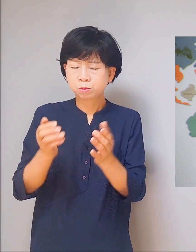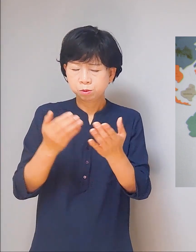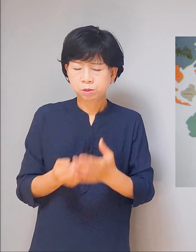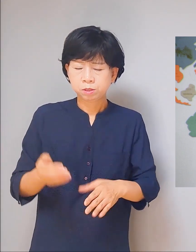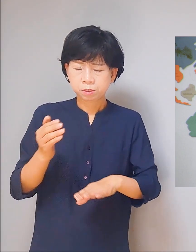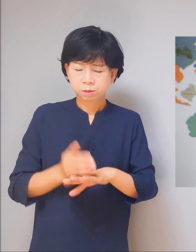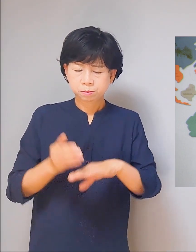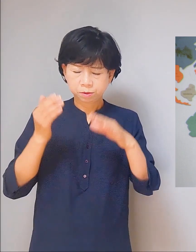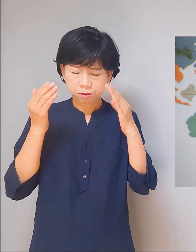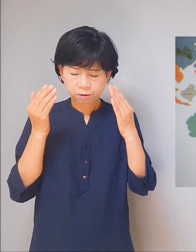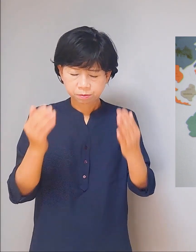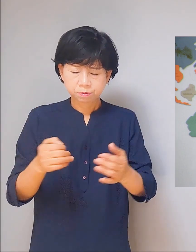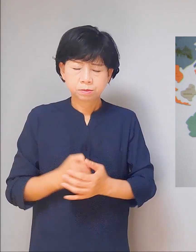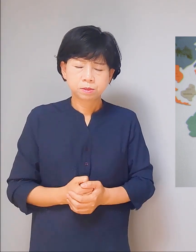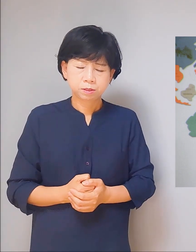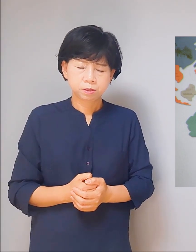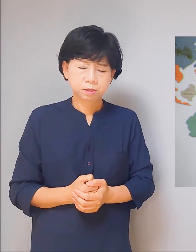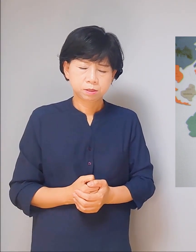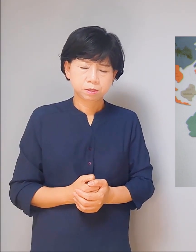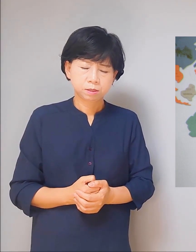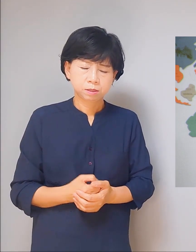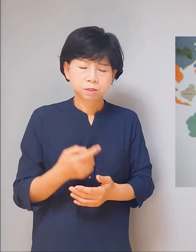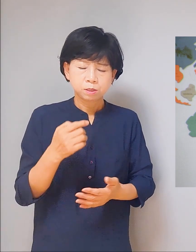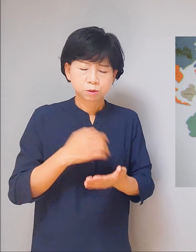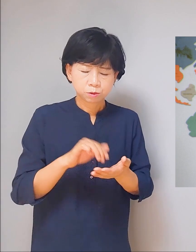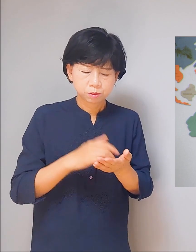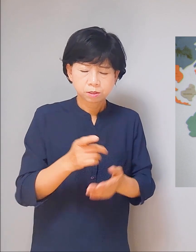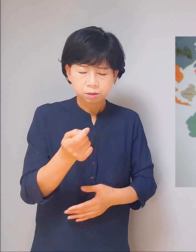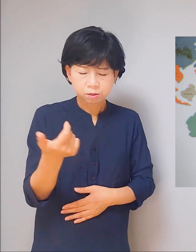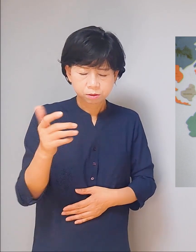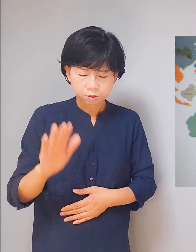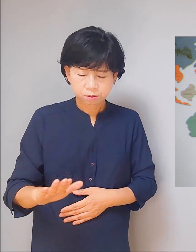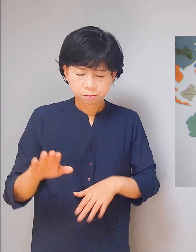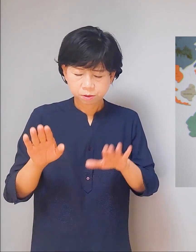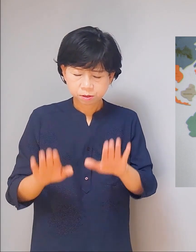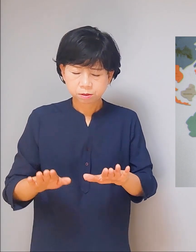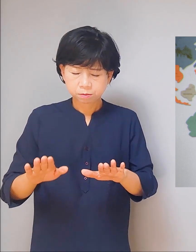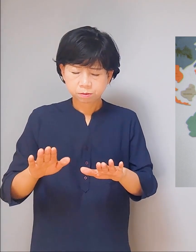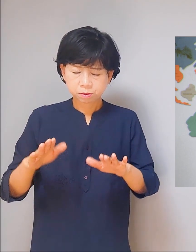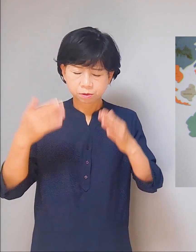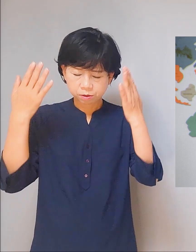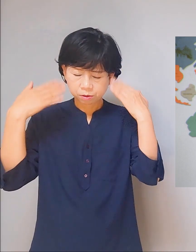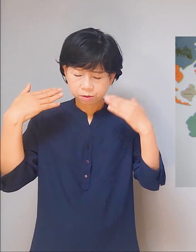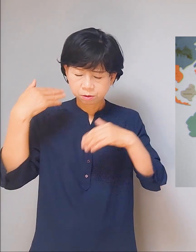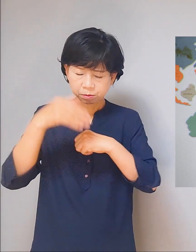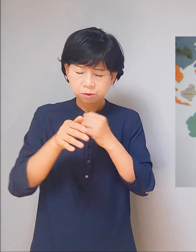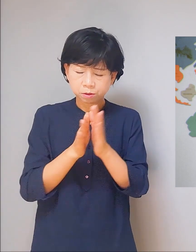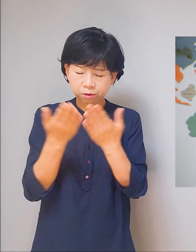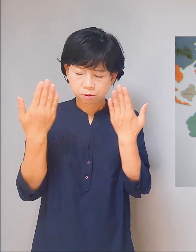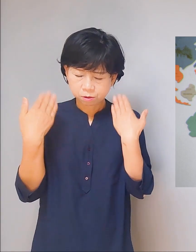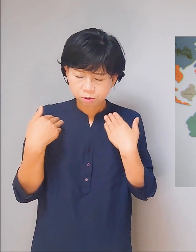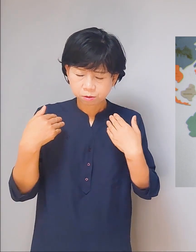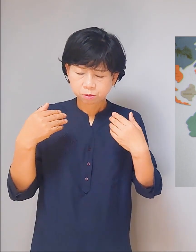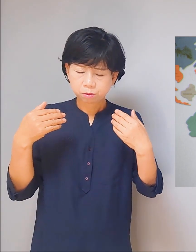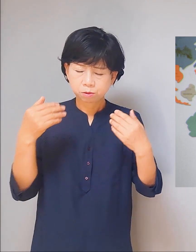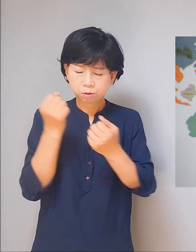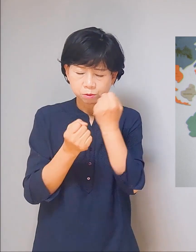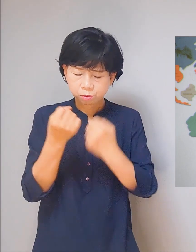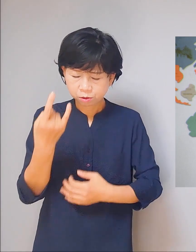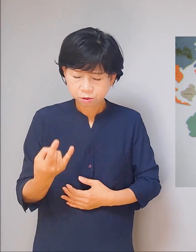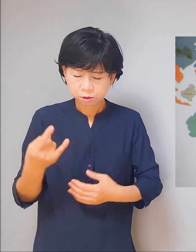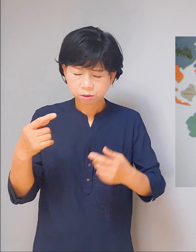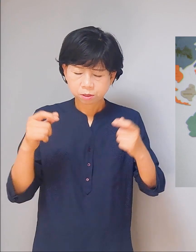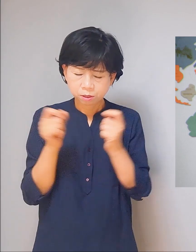하나님, 우리 아이들이 많지는 않지만 그래도 이번 여름 성경학교 수련회 단기 선교를 통해서